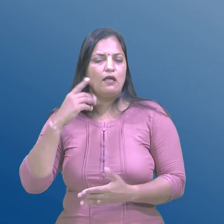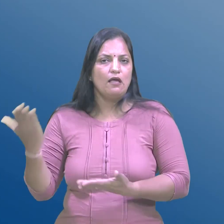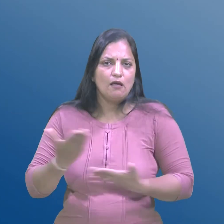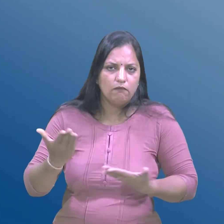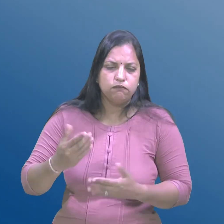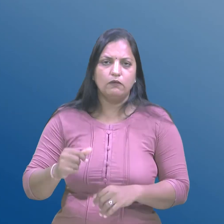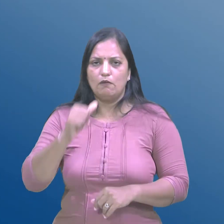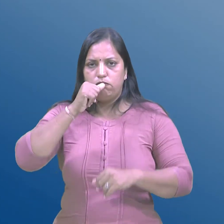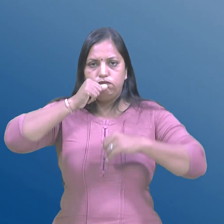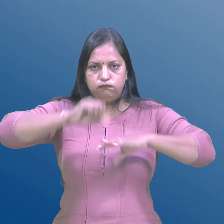2005